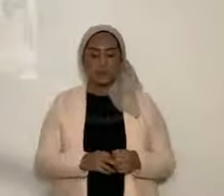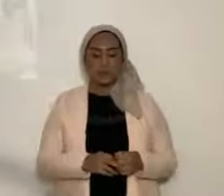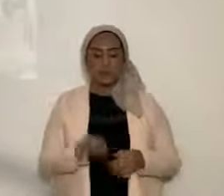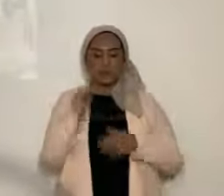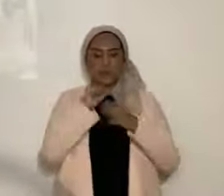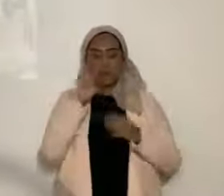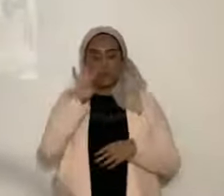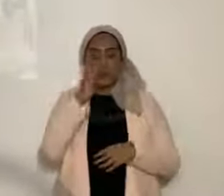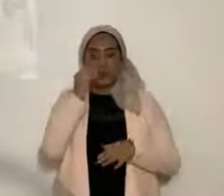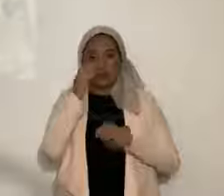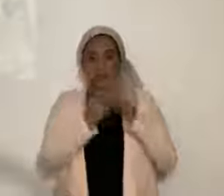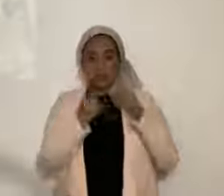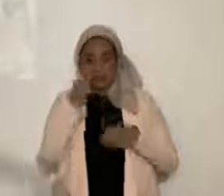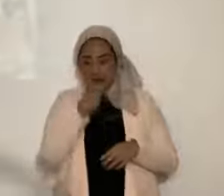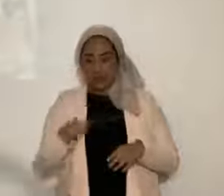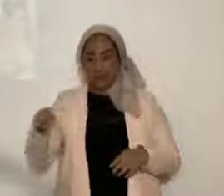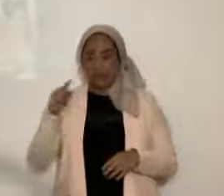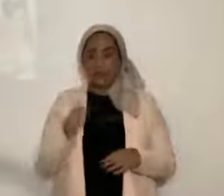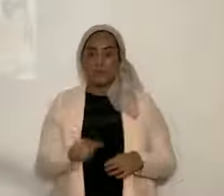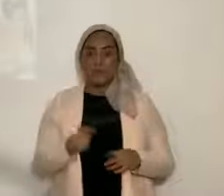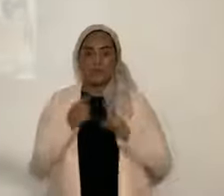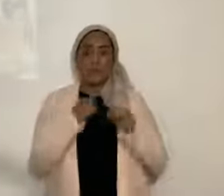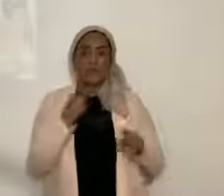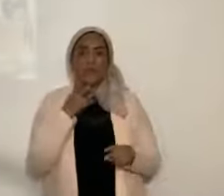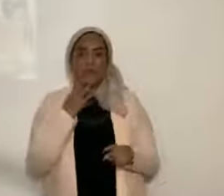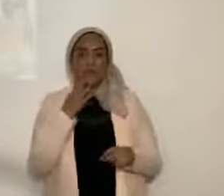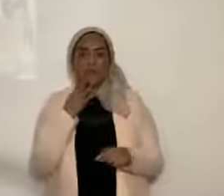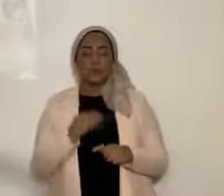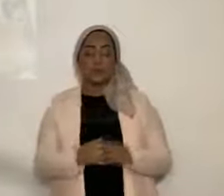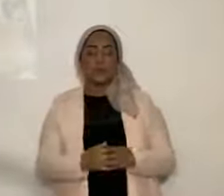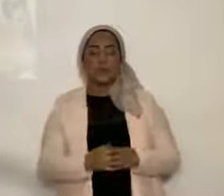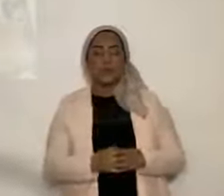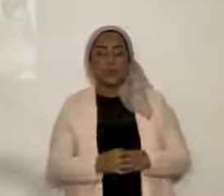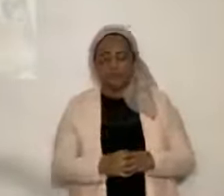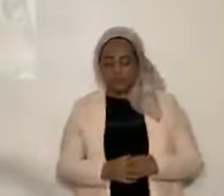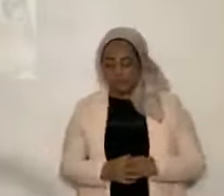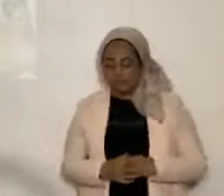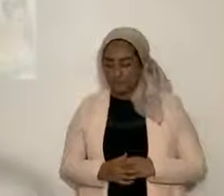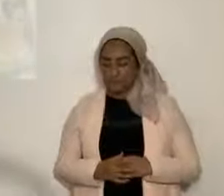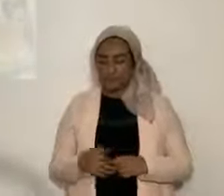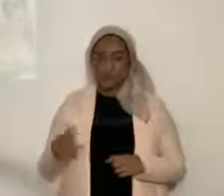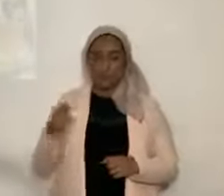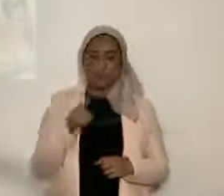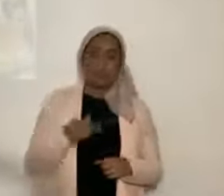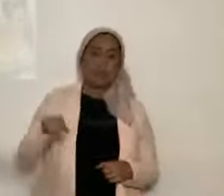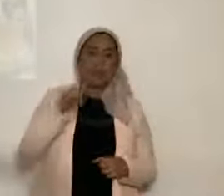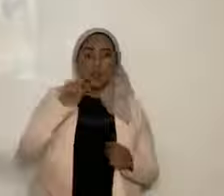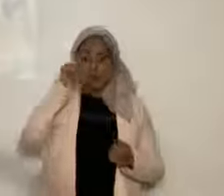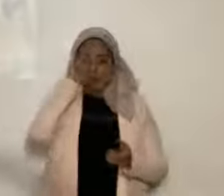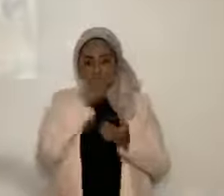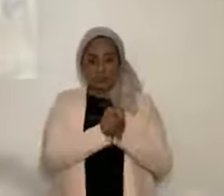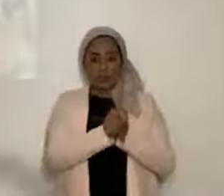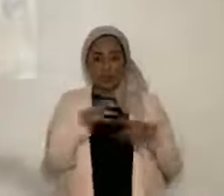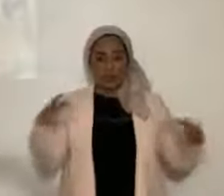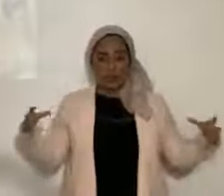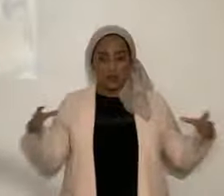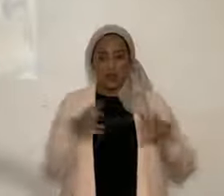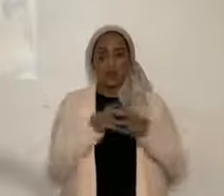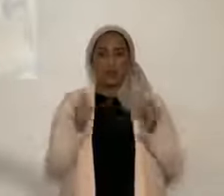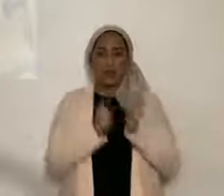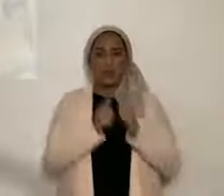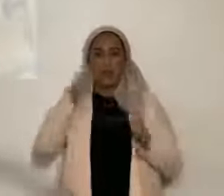4. Y algunos de ellos, de los judíos, no gentiles, de los judíos, creyeron y se juntaron con